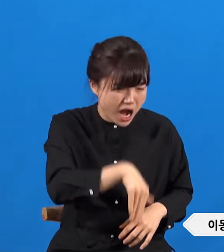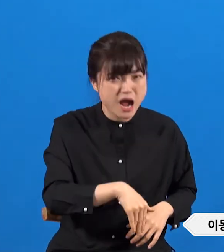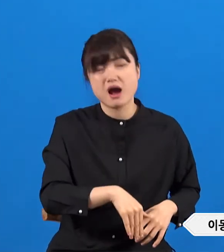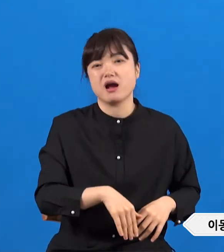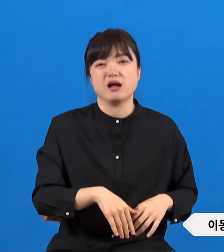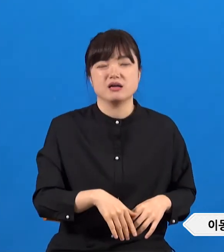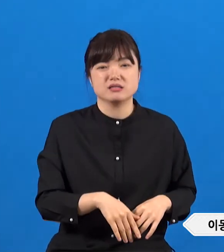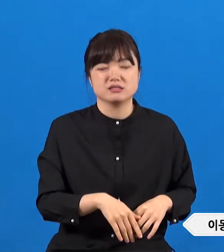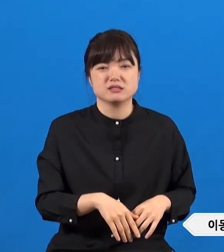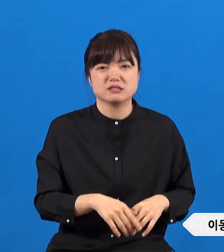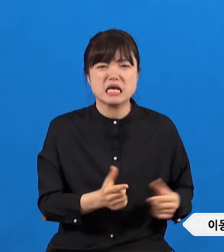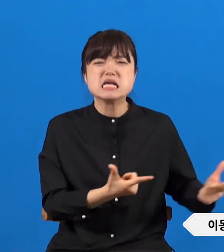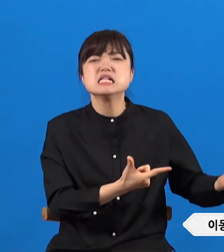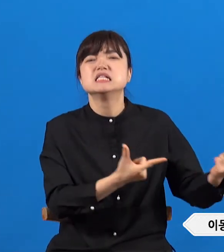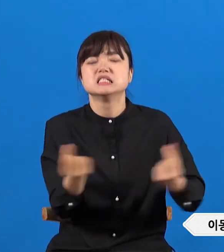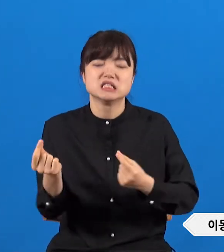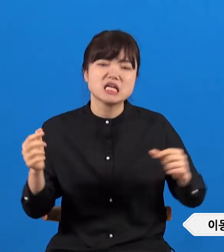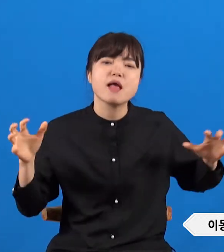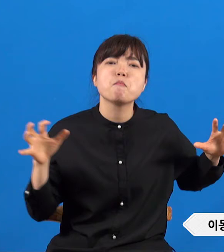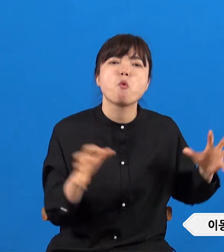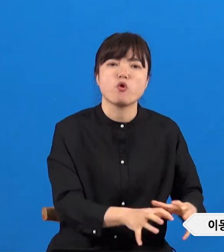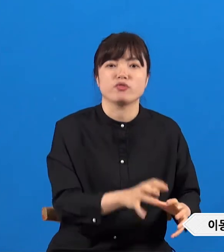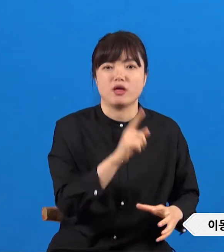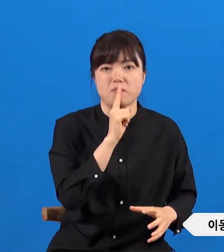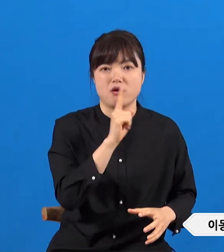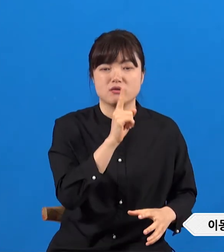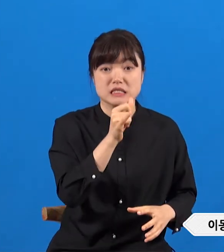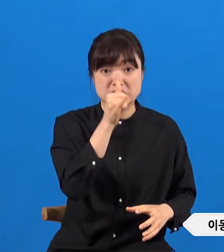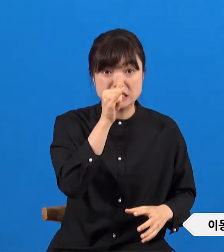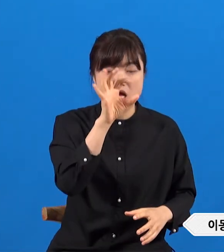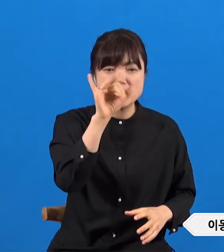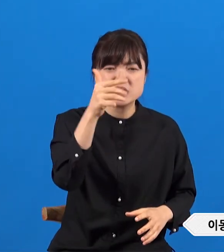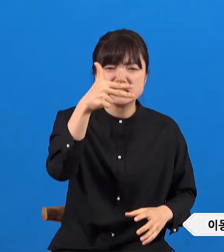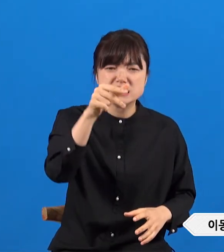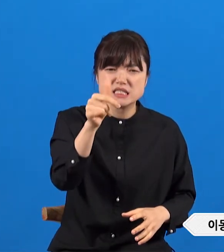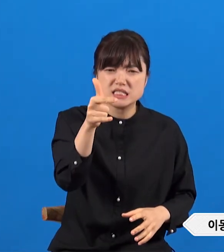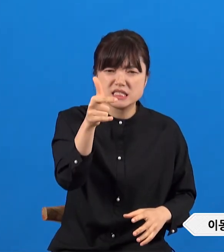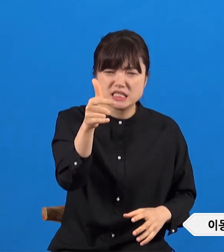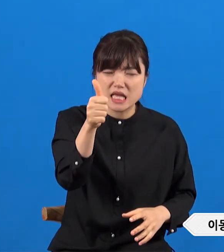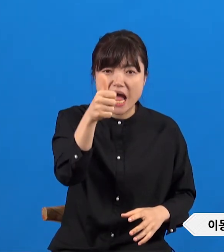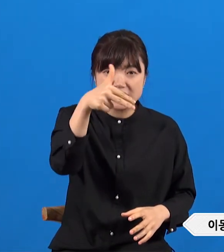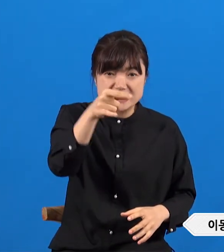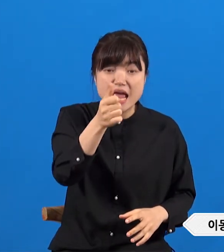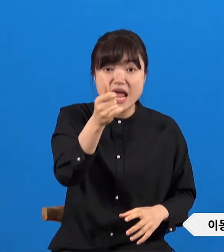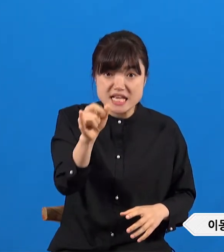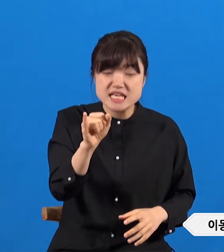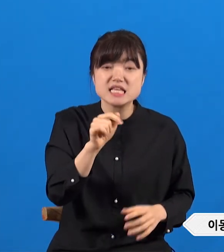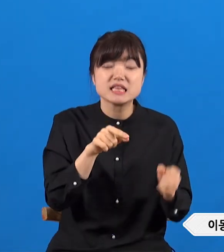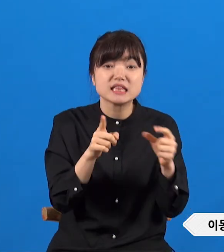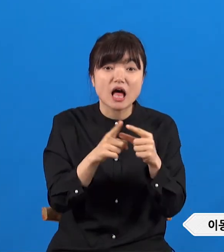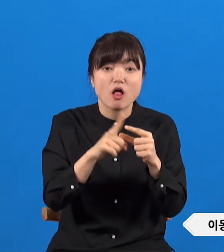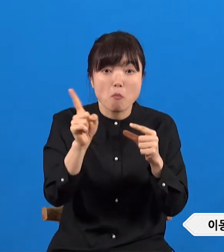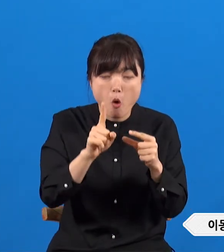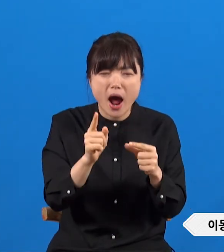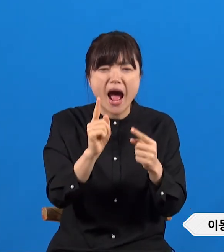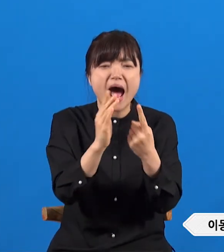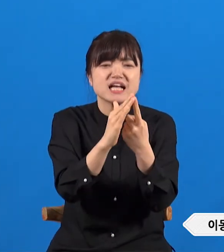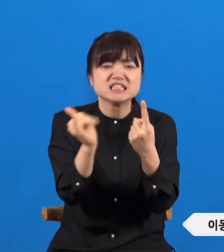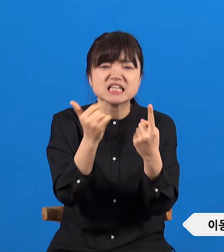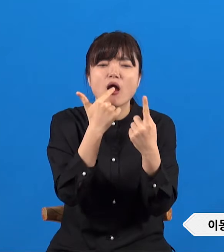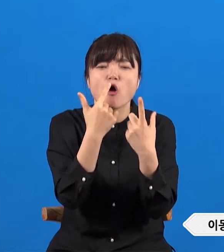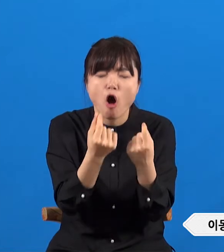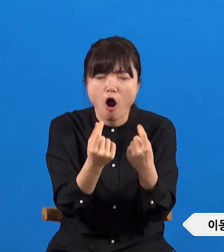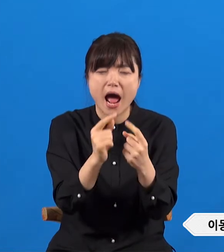시작한 것이에요. 여기 1절에 일제히 모였다고 기록된 일제히라는 단어는 본래 원문에 보면 한